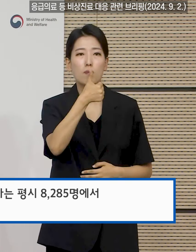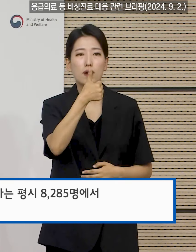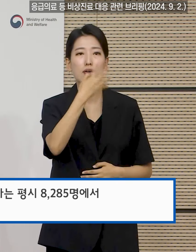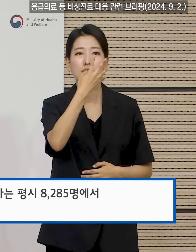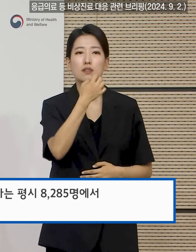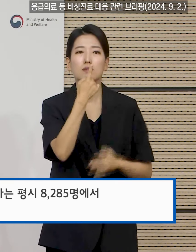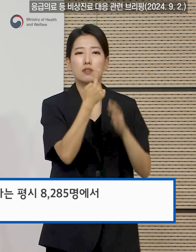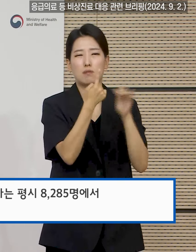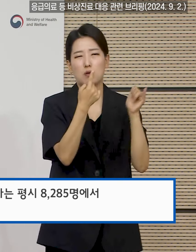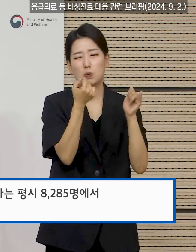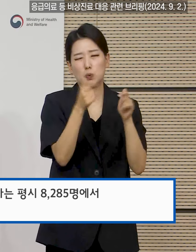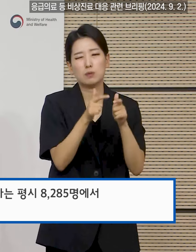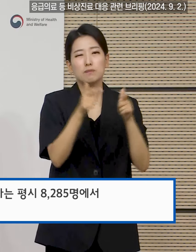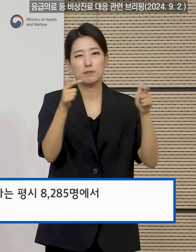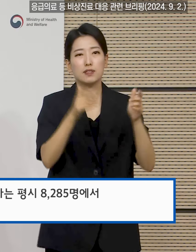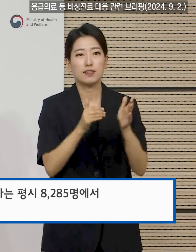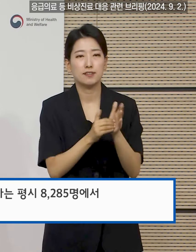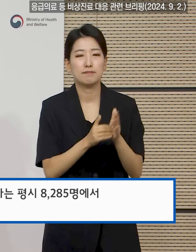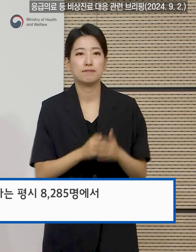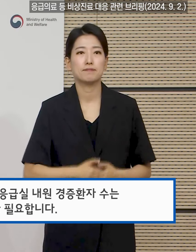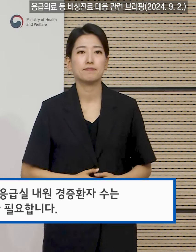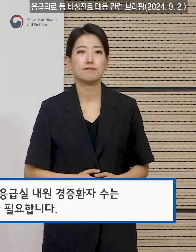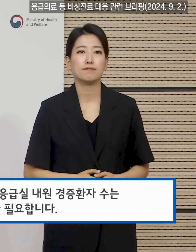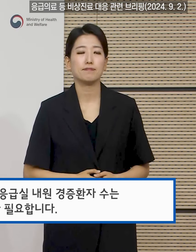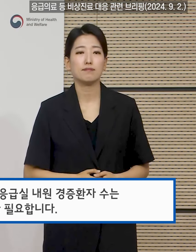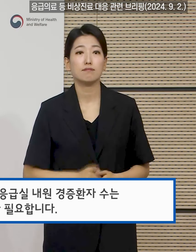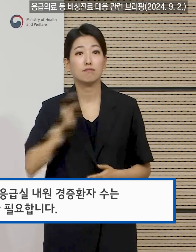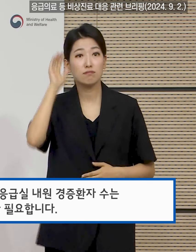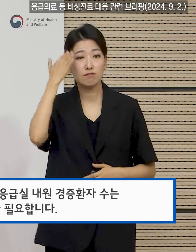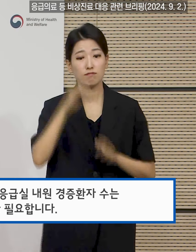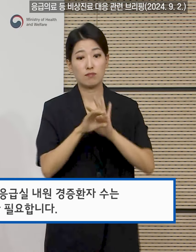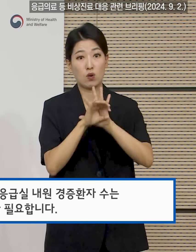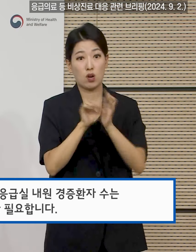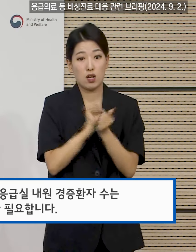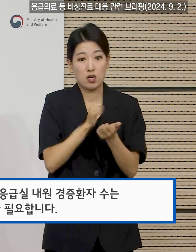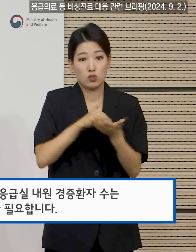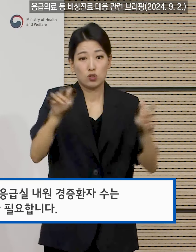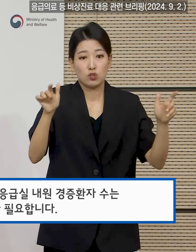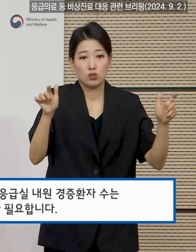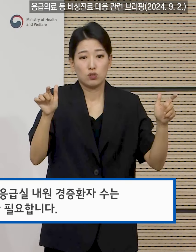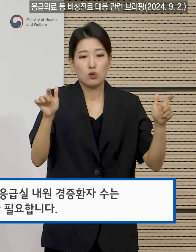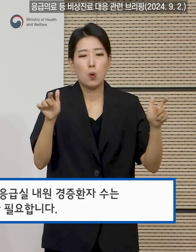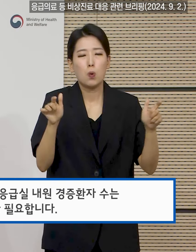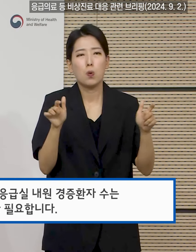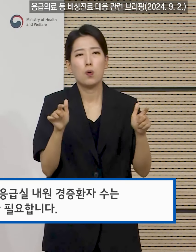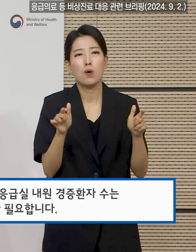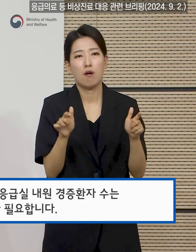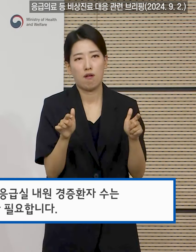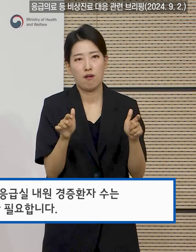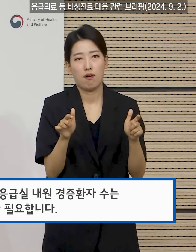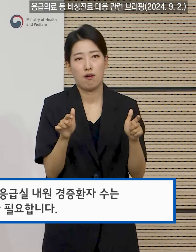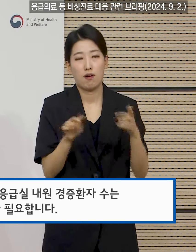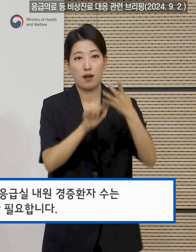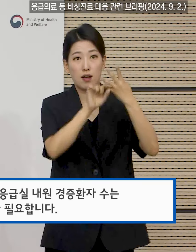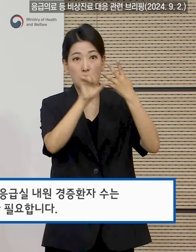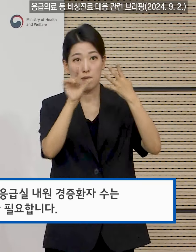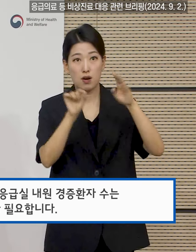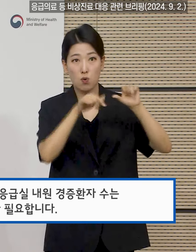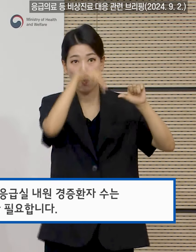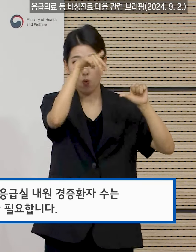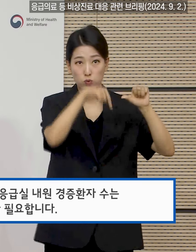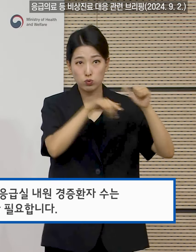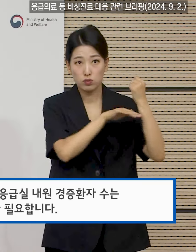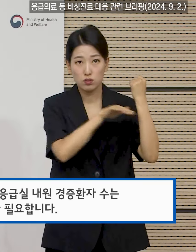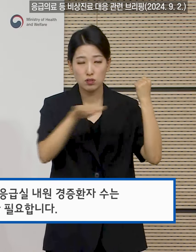8,541명으로 증가하였습니다. 최근 코로나19는 감소세에 접어들어 8월 5주